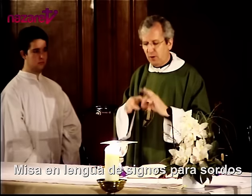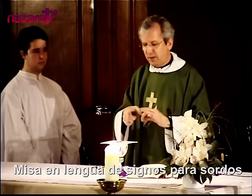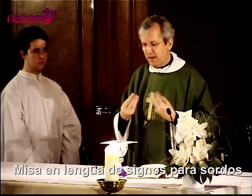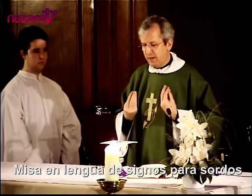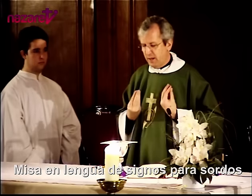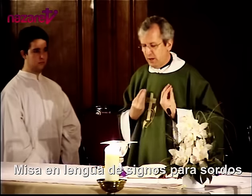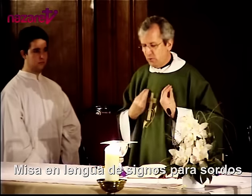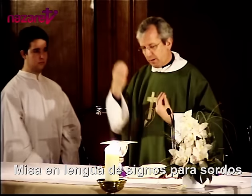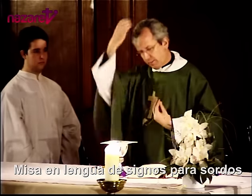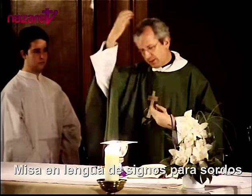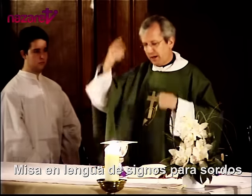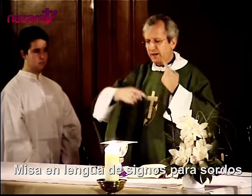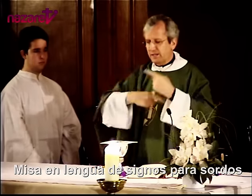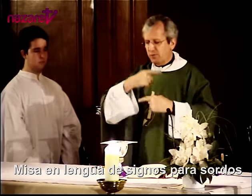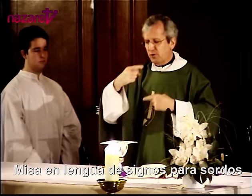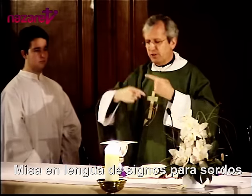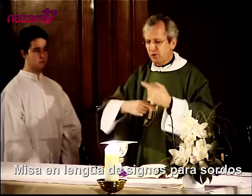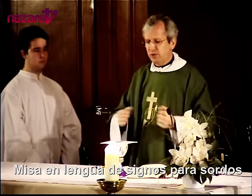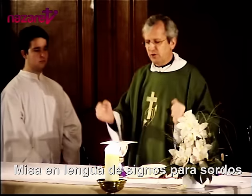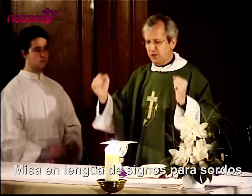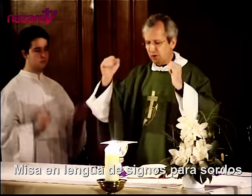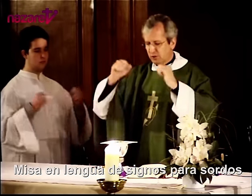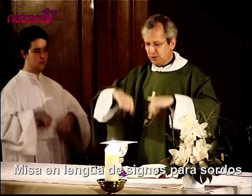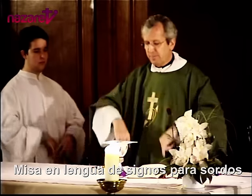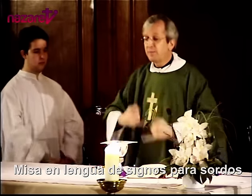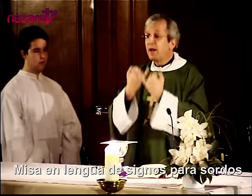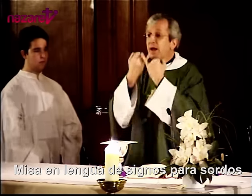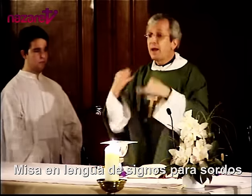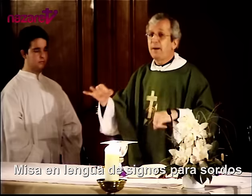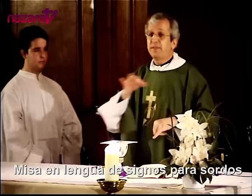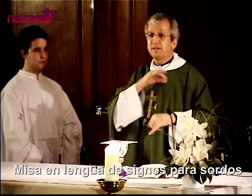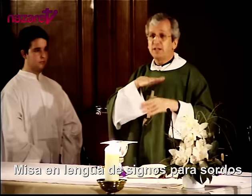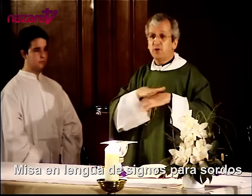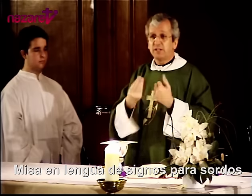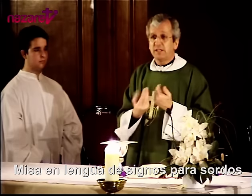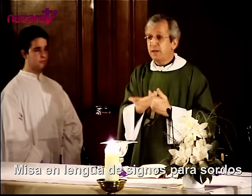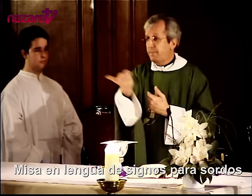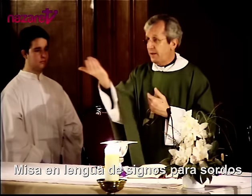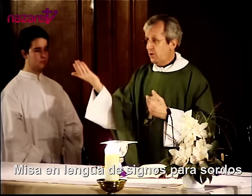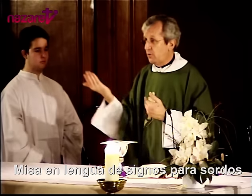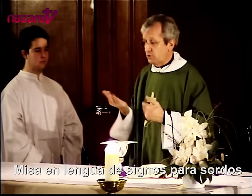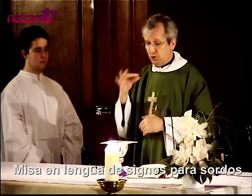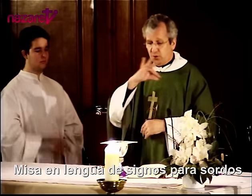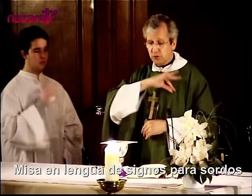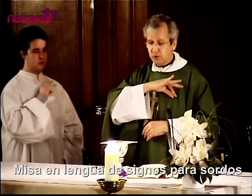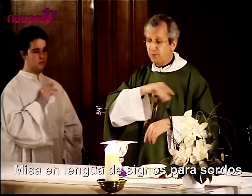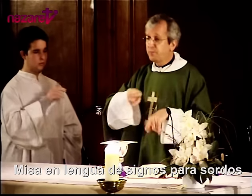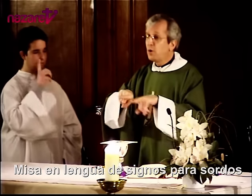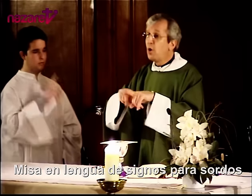unidad. Tú que vives y reinas por los siglos de los siglos, amén. La paz del Señor esté siempre con vosotros. Y con tu espíritu.